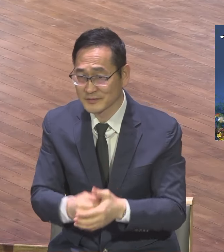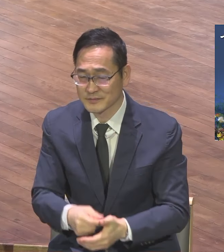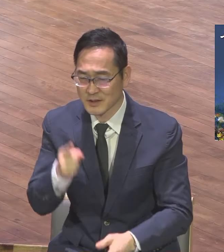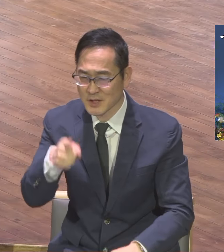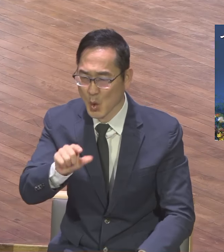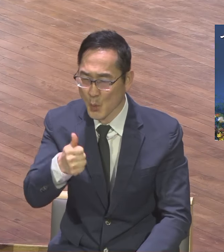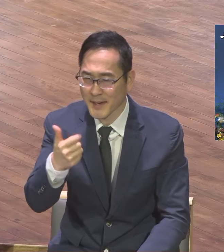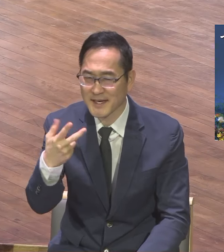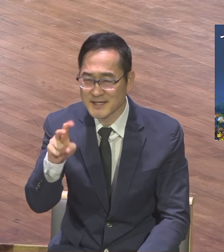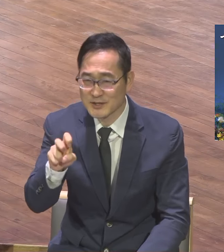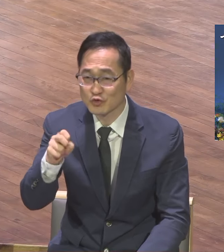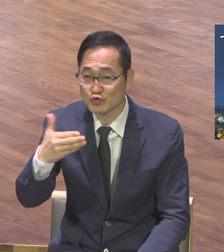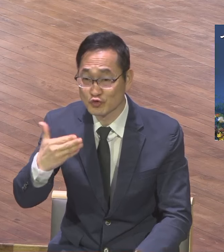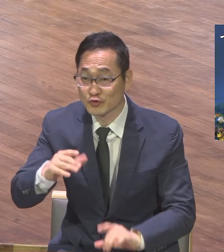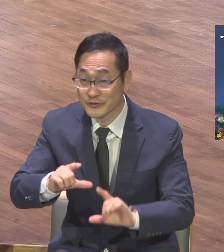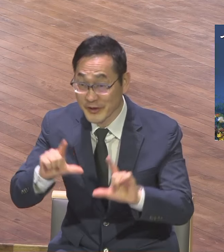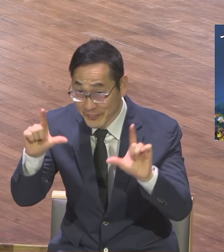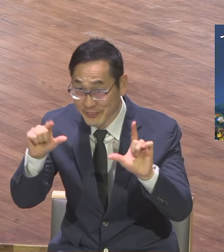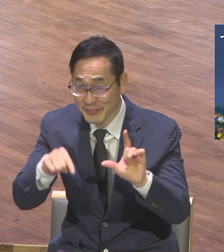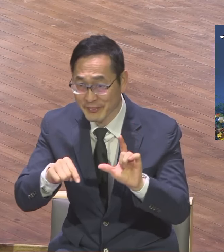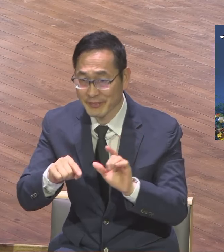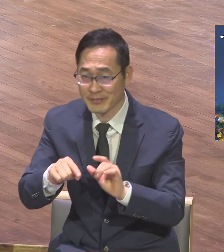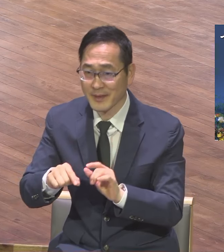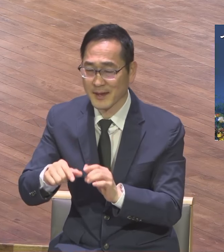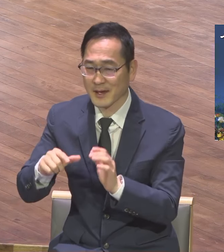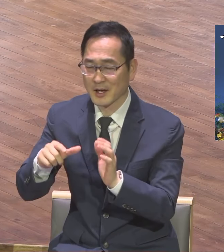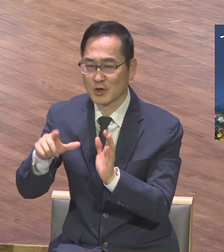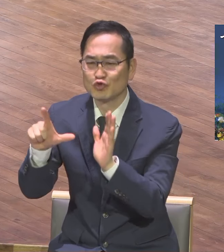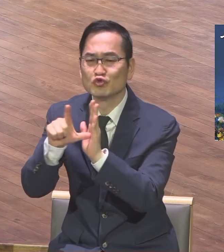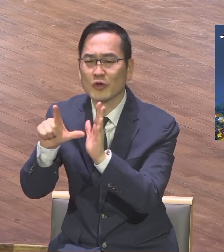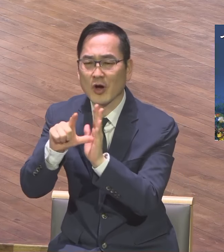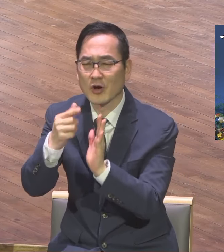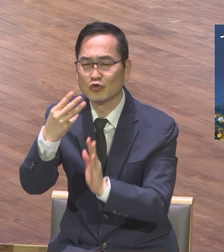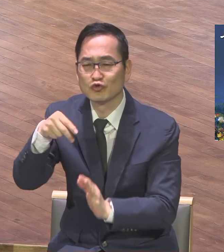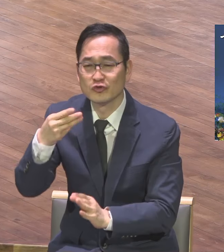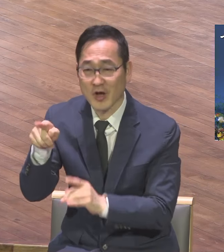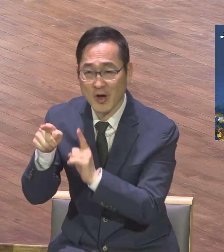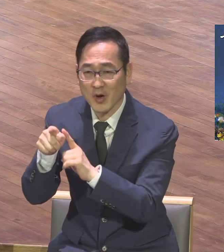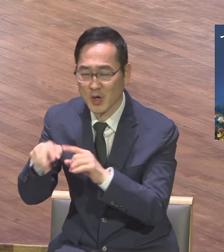1529년에 마틴 루터가 종교 개혁을 하면서 이제